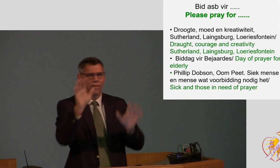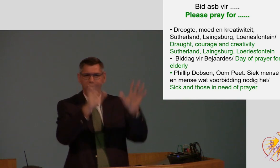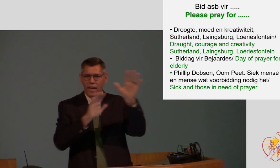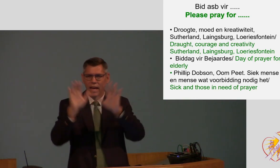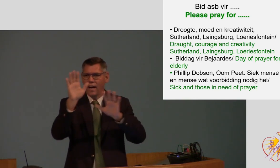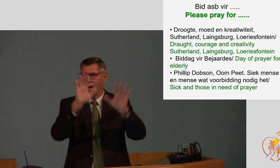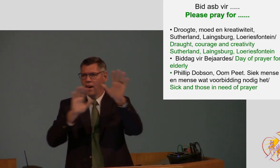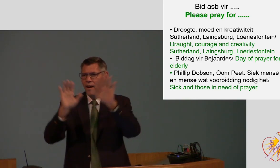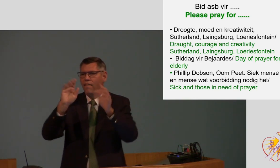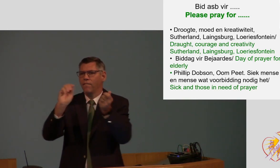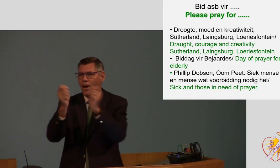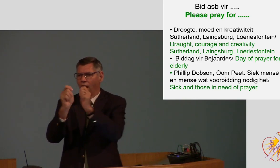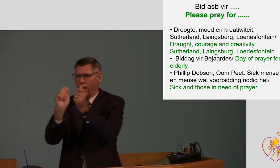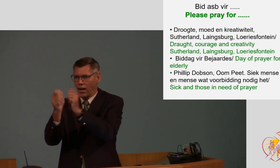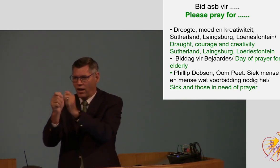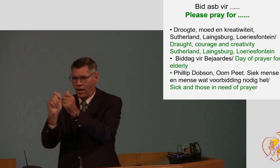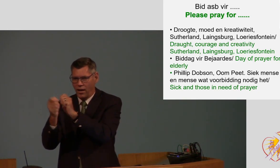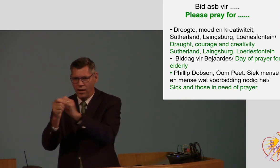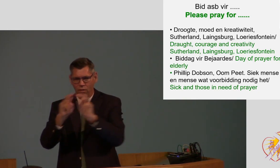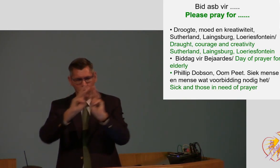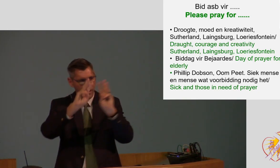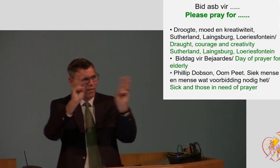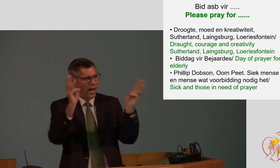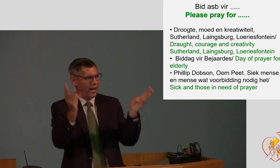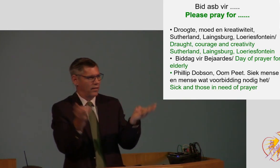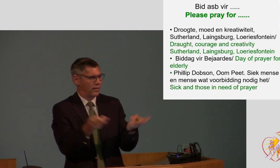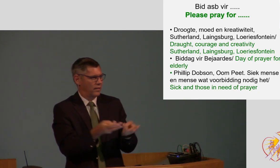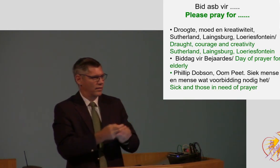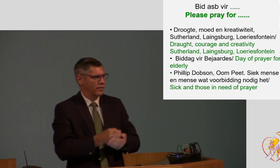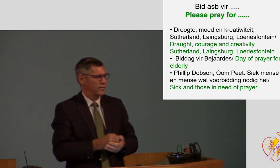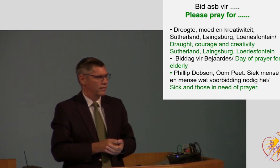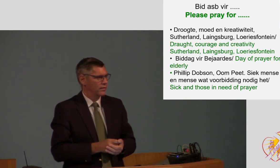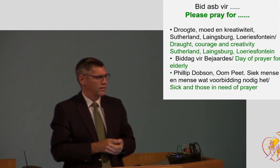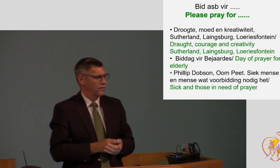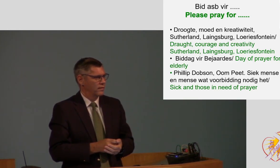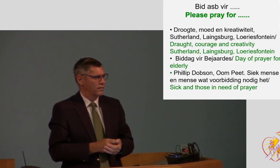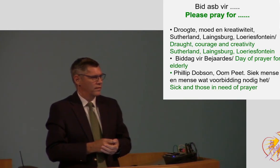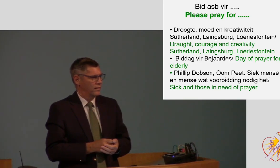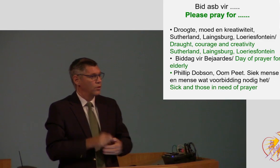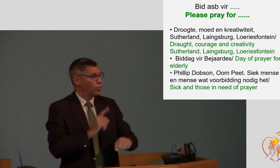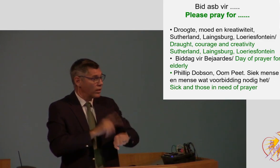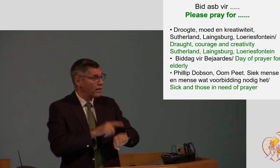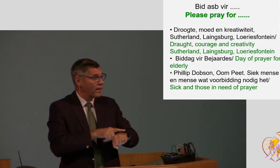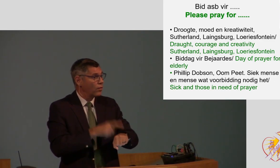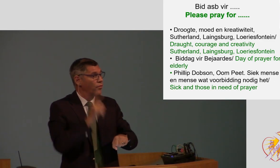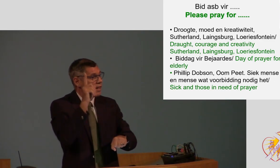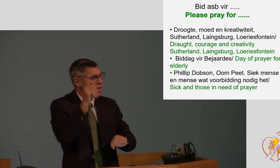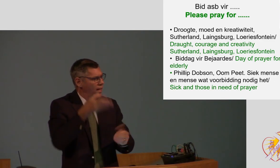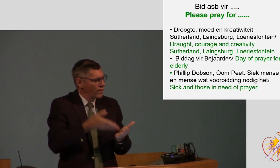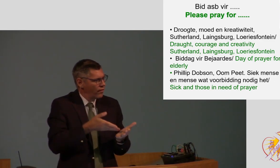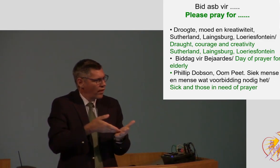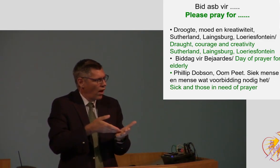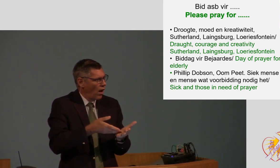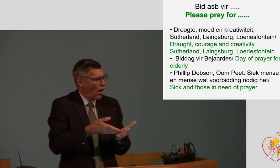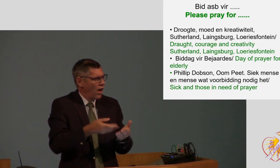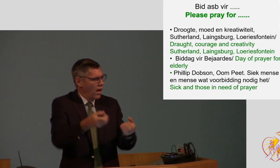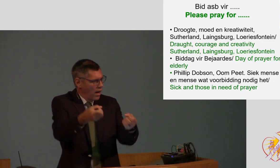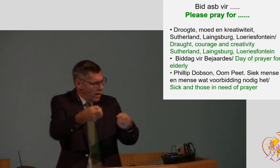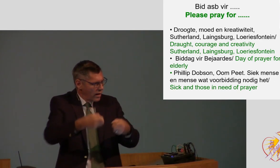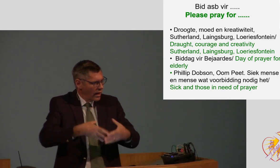weer verander oor die wêreld. Dit is ook tyd om vir die Here te vra, gee en